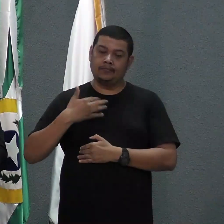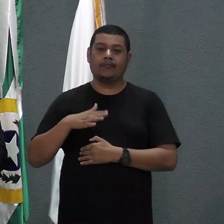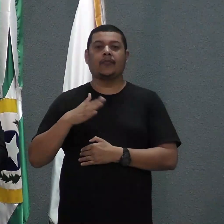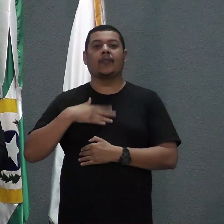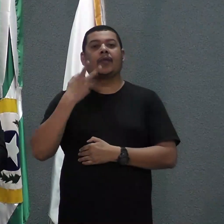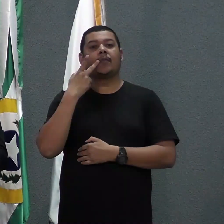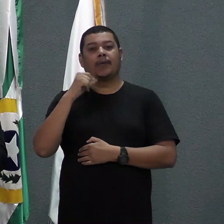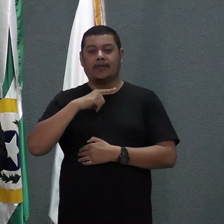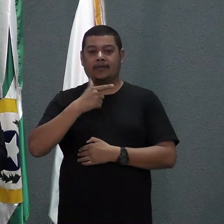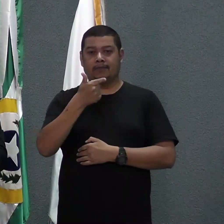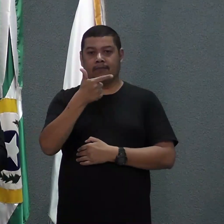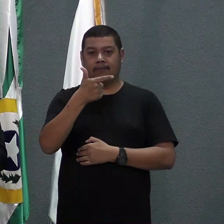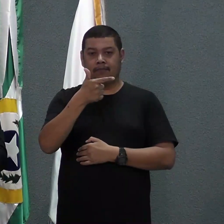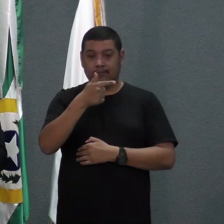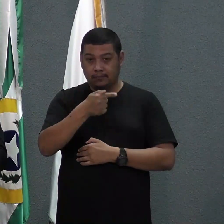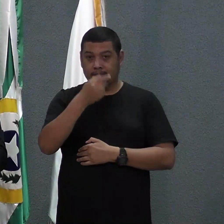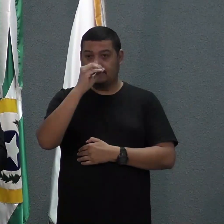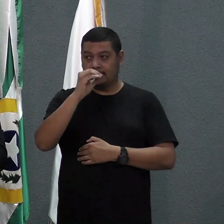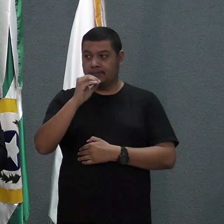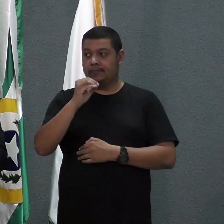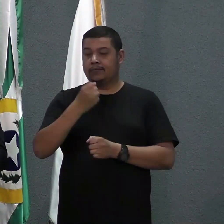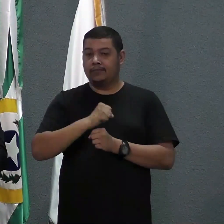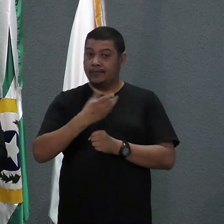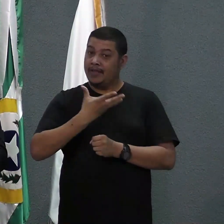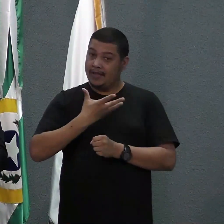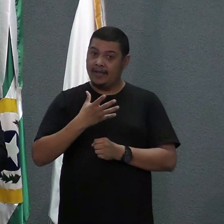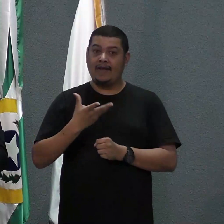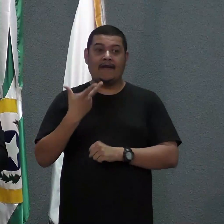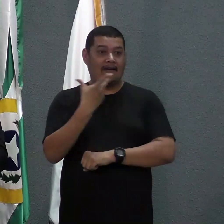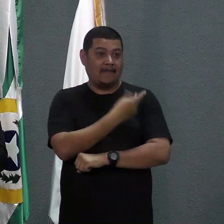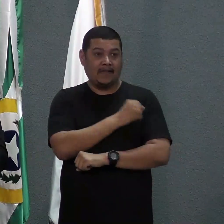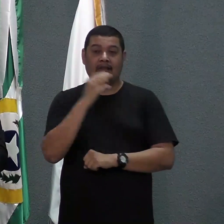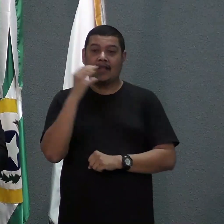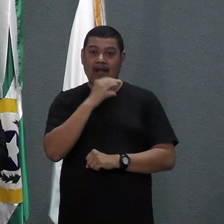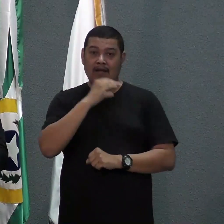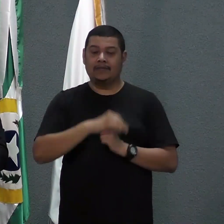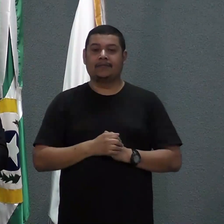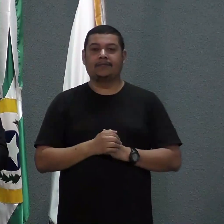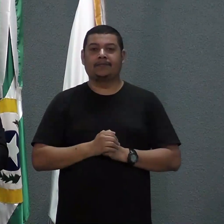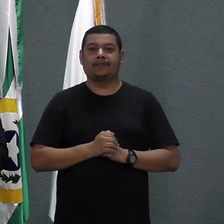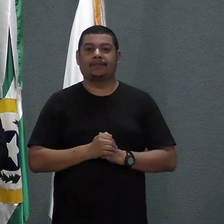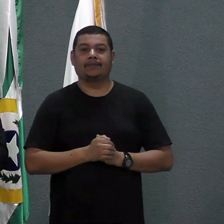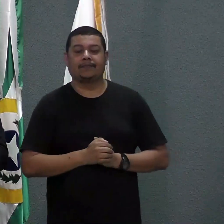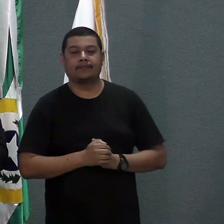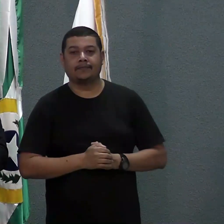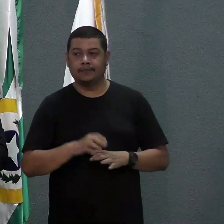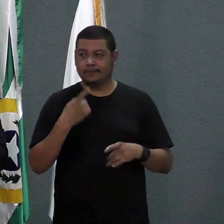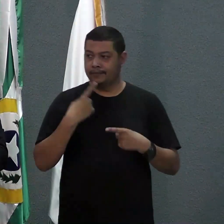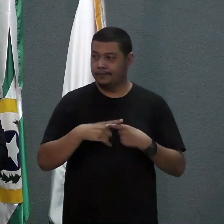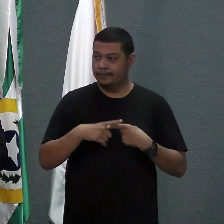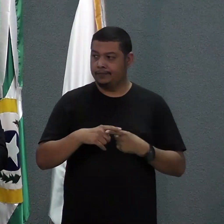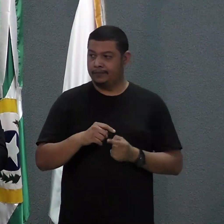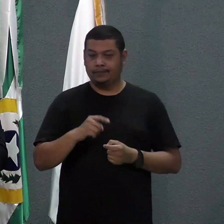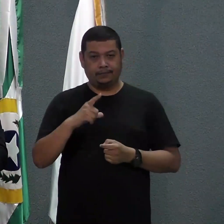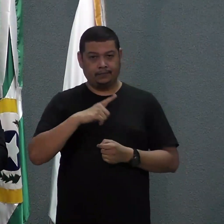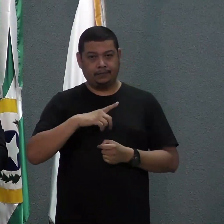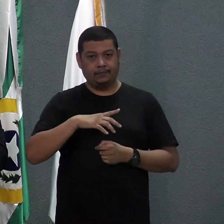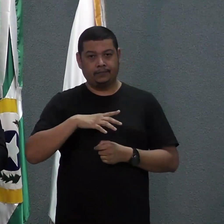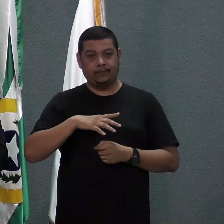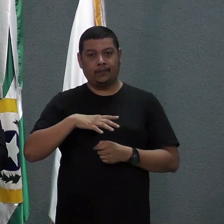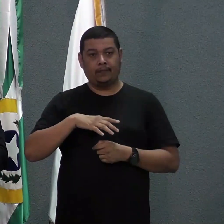anos que realmente não vê a hora de ser vacinado também, para que realmente esteja protegido